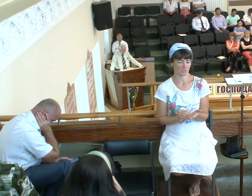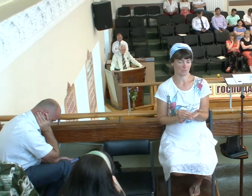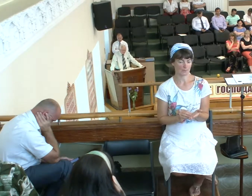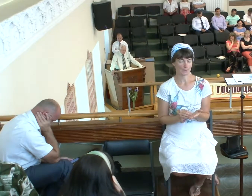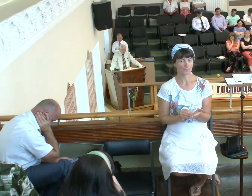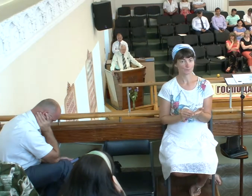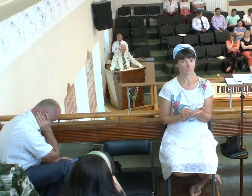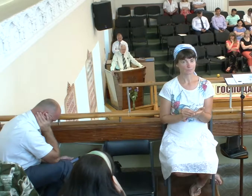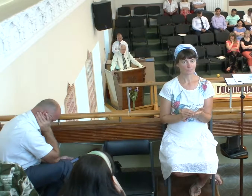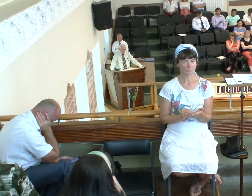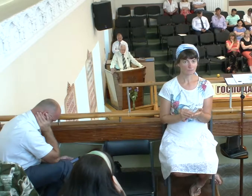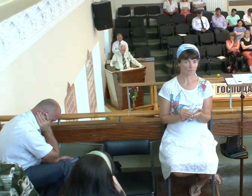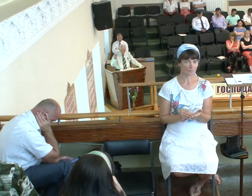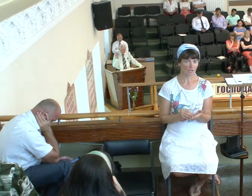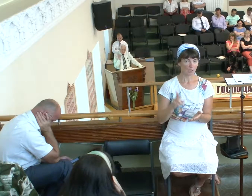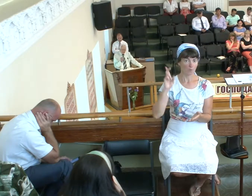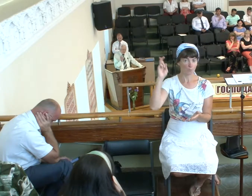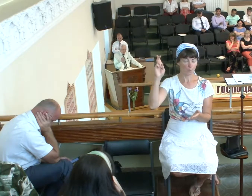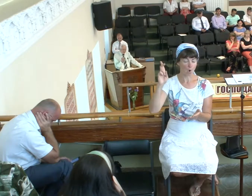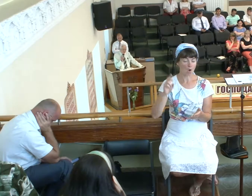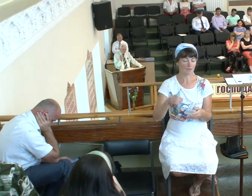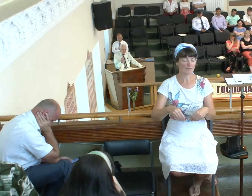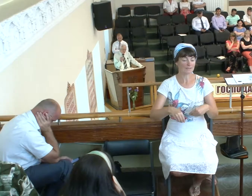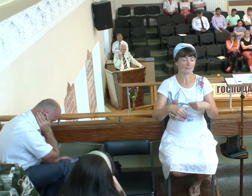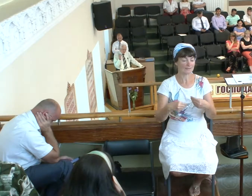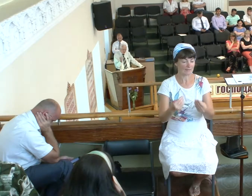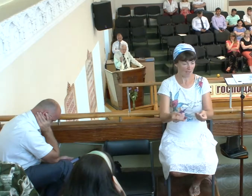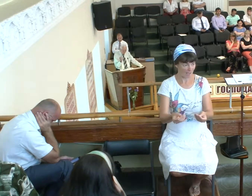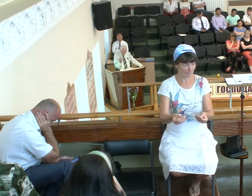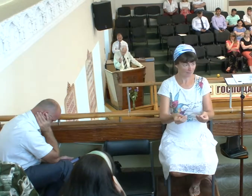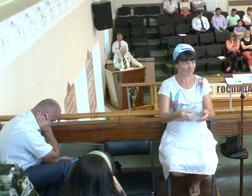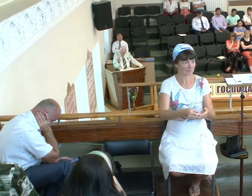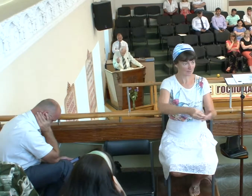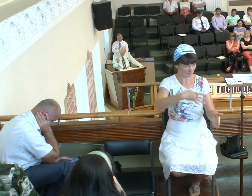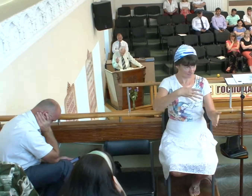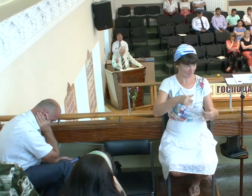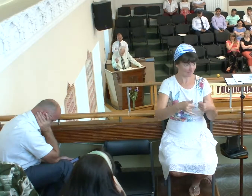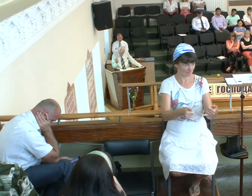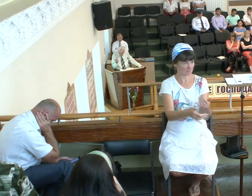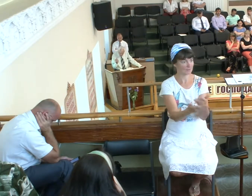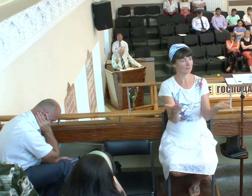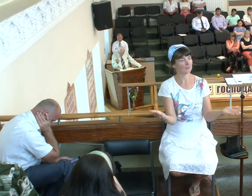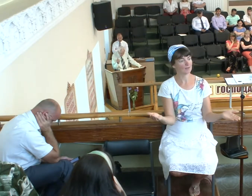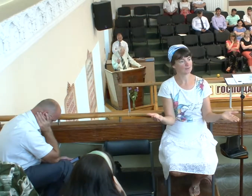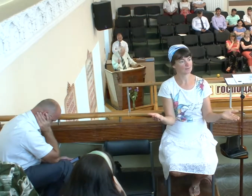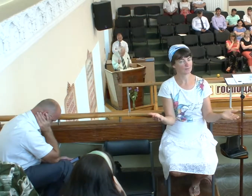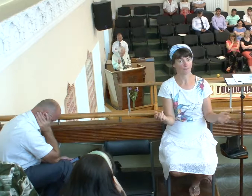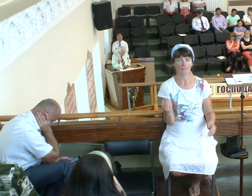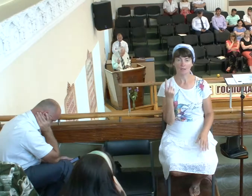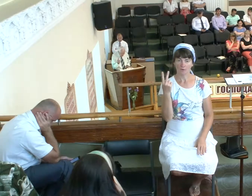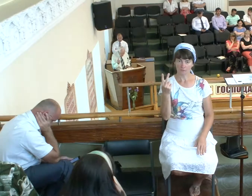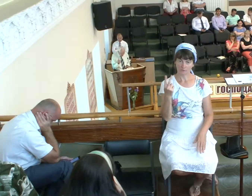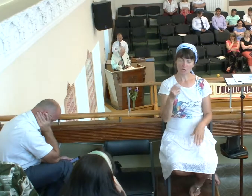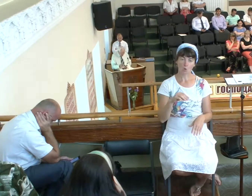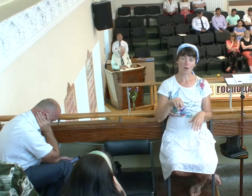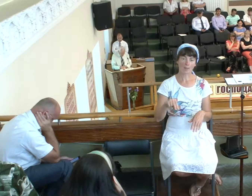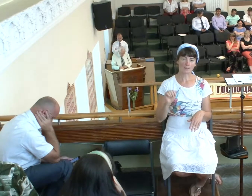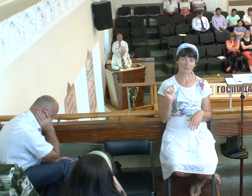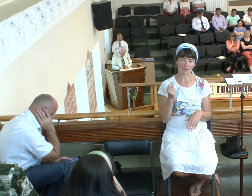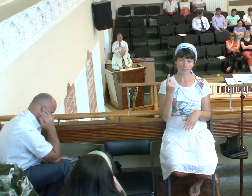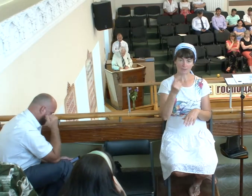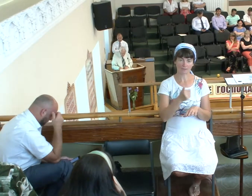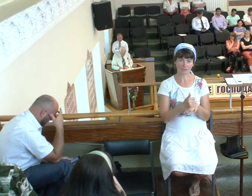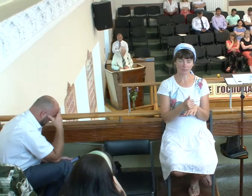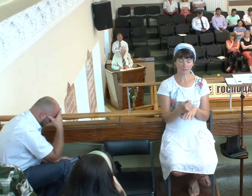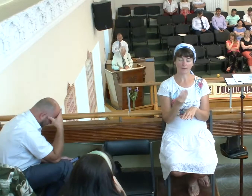которые Бог нам дал, и мы порой недооцениваем эти драгоценности. 2 Петра 1 глава 4 стих,